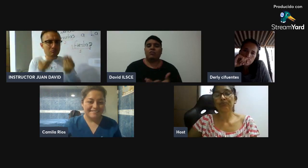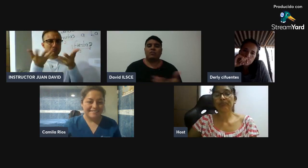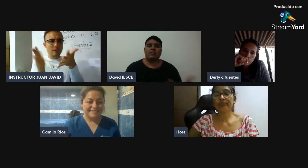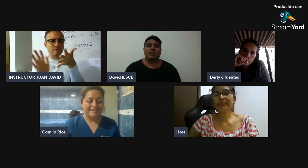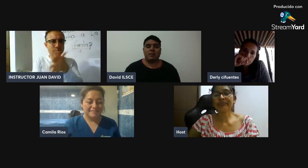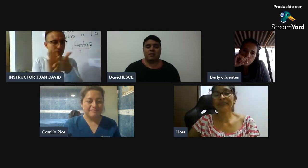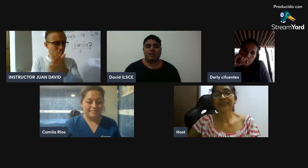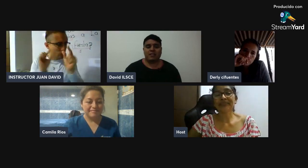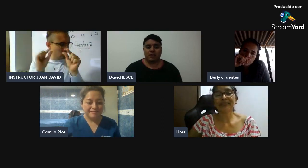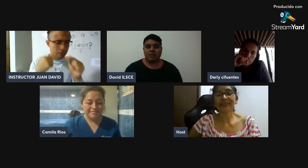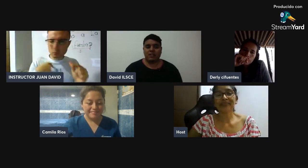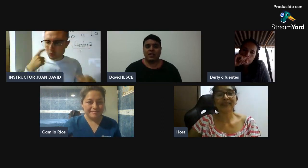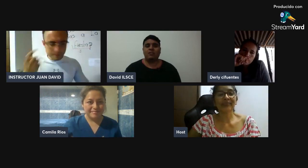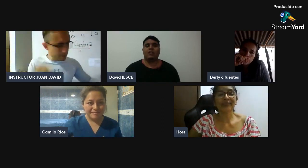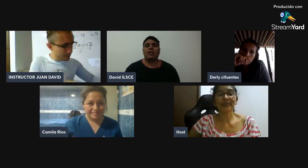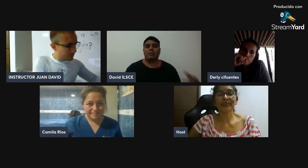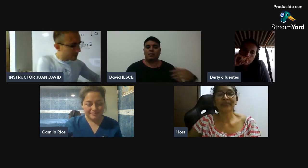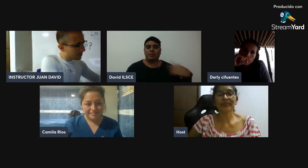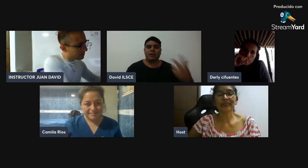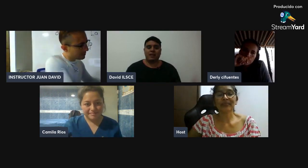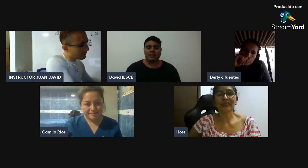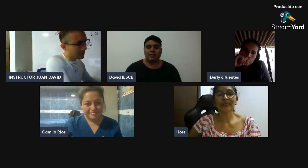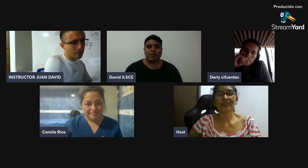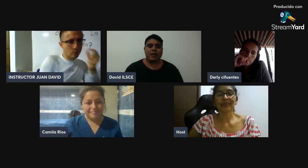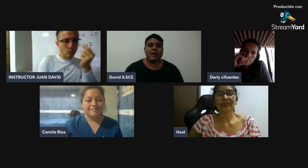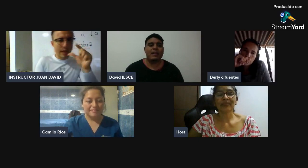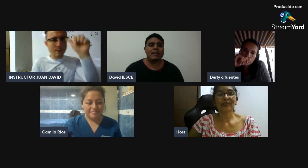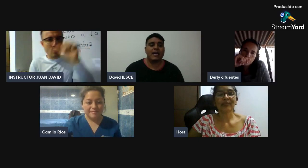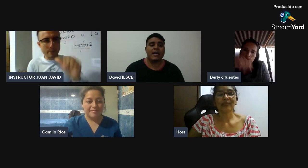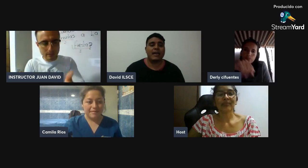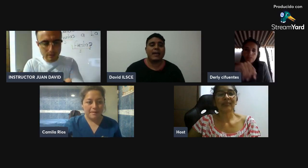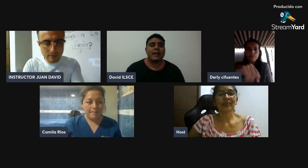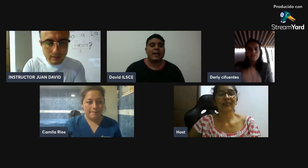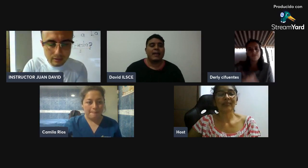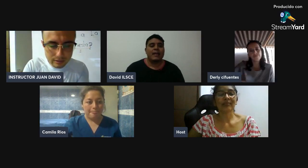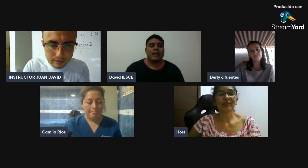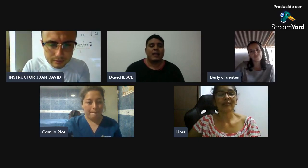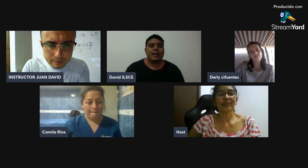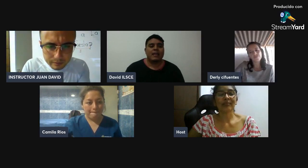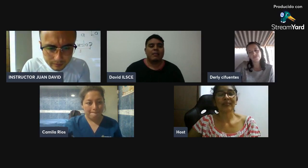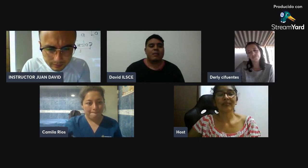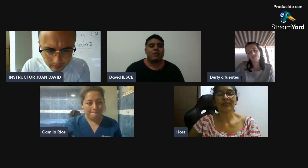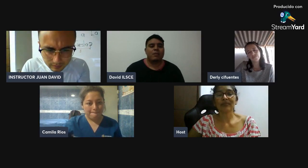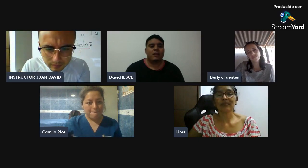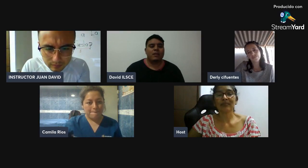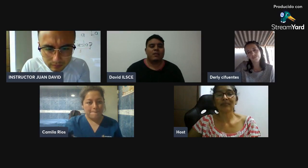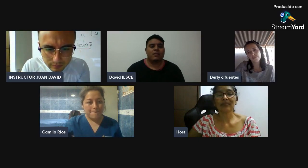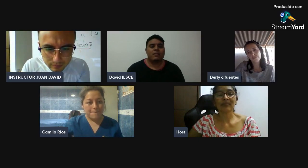ustedes también por estar conectados en la próxima clase les voy a dar de menos momentico